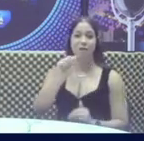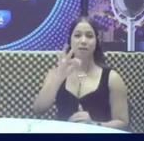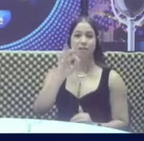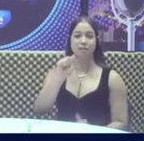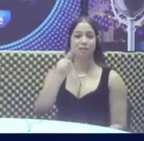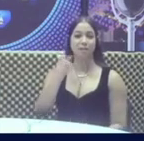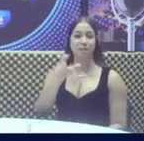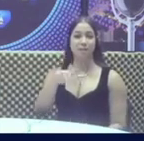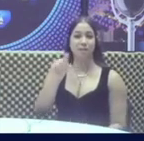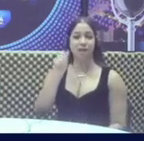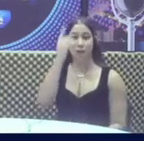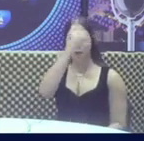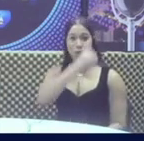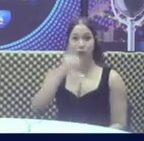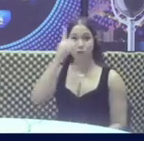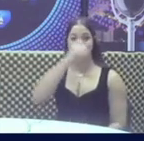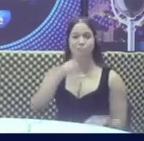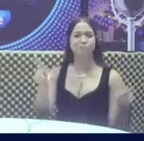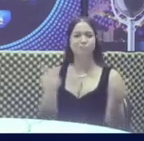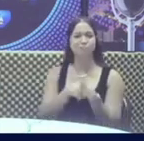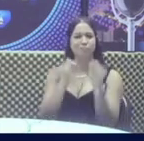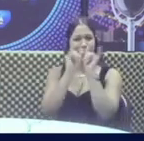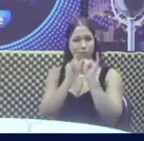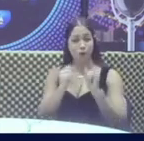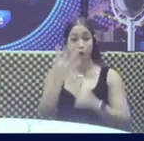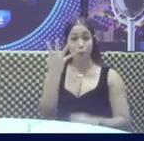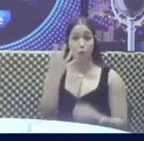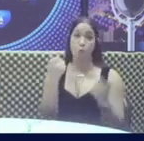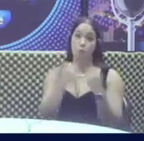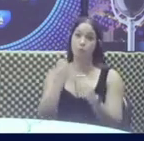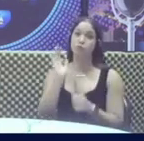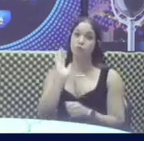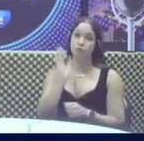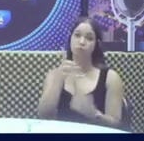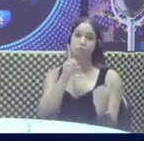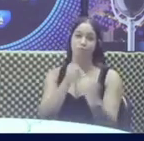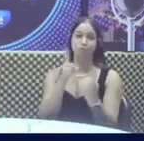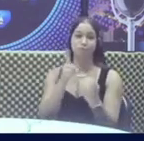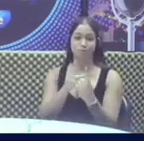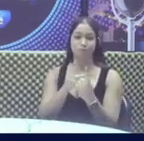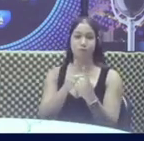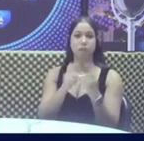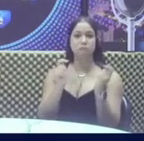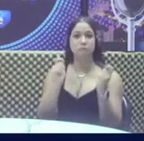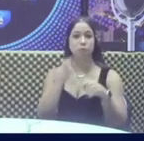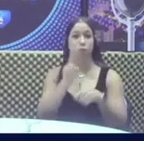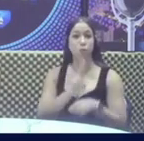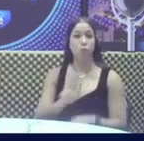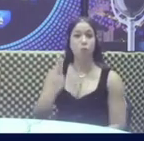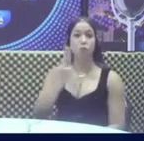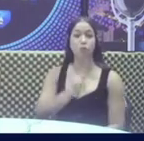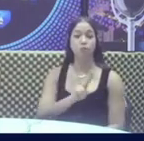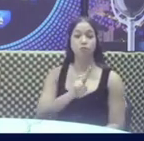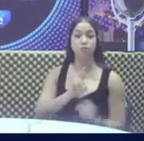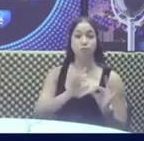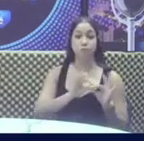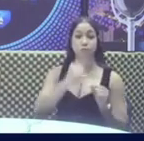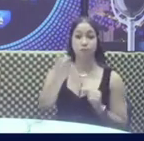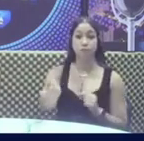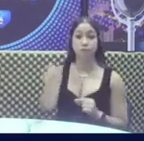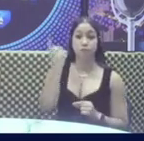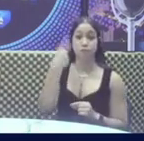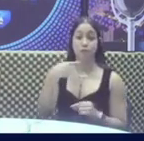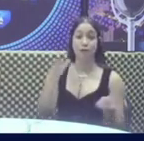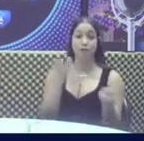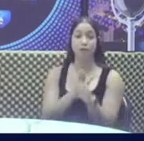de domingo. A CETRAN também reforça que 4 linhas já atendem a região e poderão ser utilizadas no trajeto de ida até